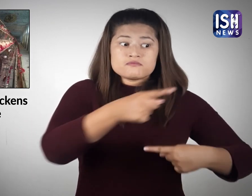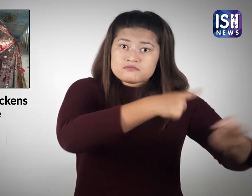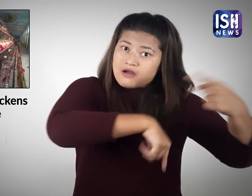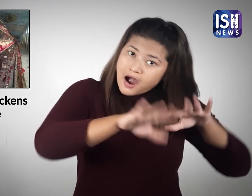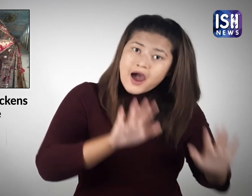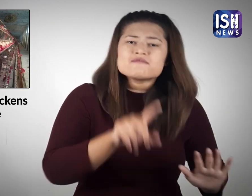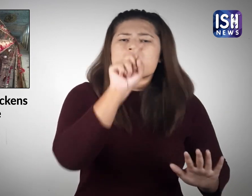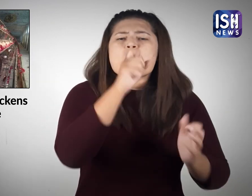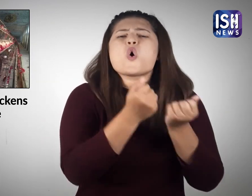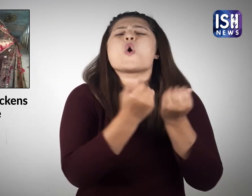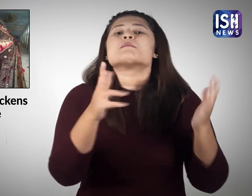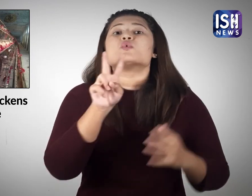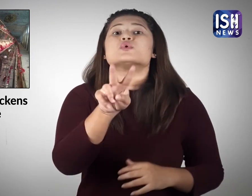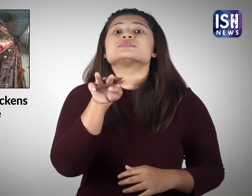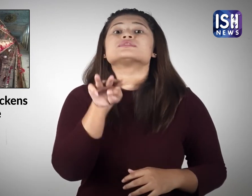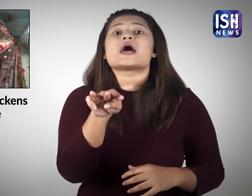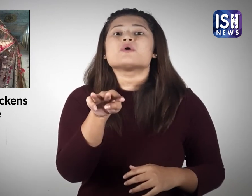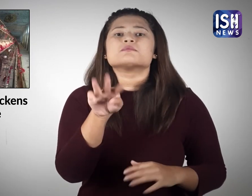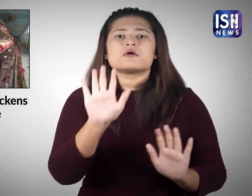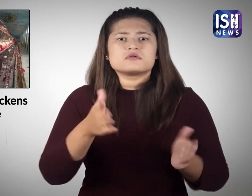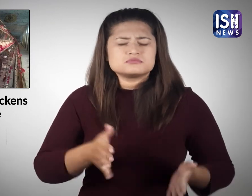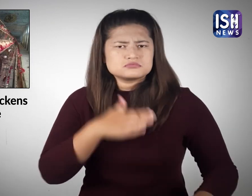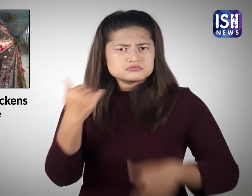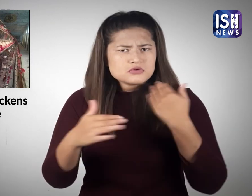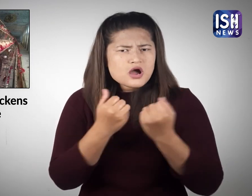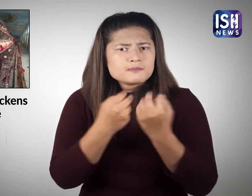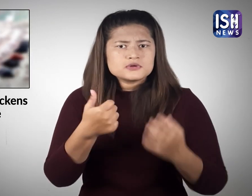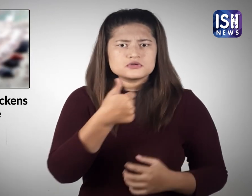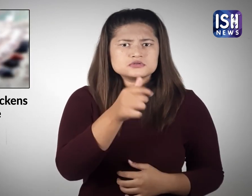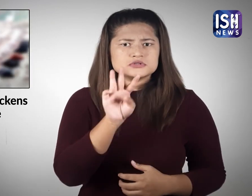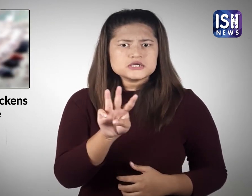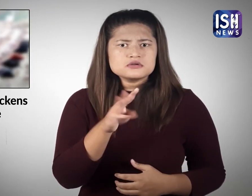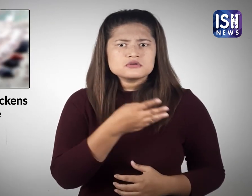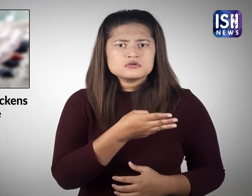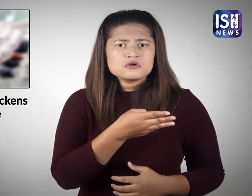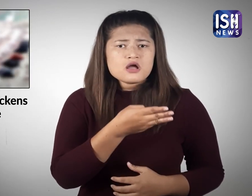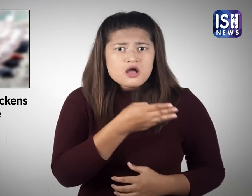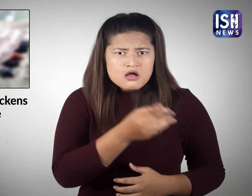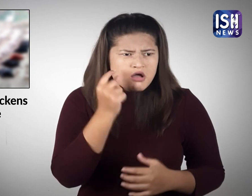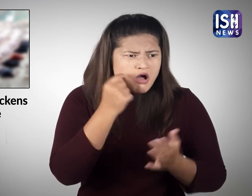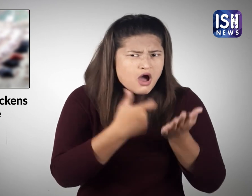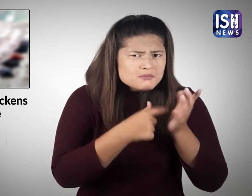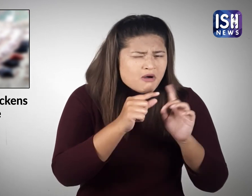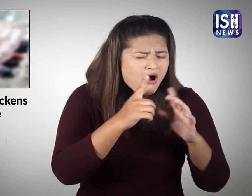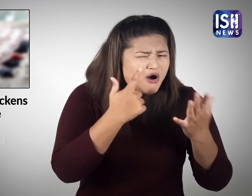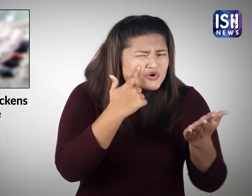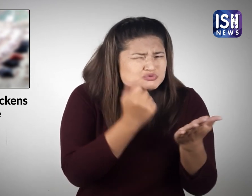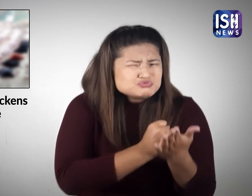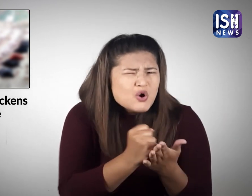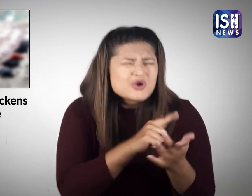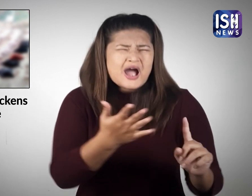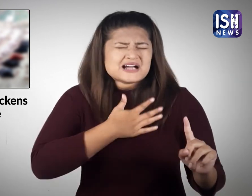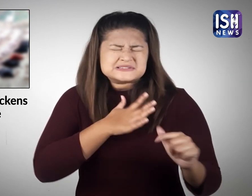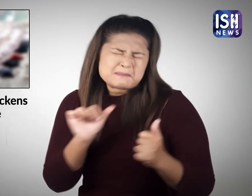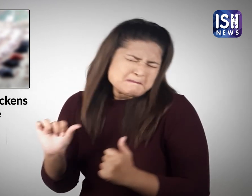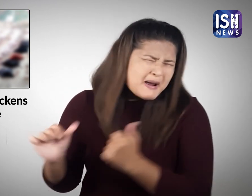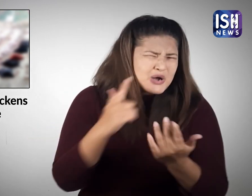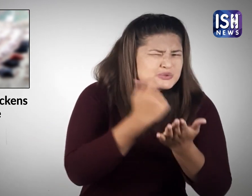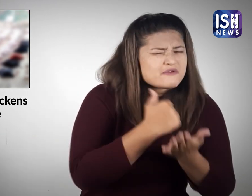से उत्तिचित हो गई और उनमें से 63 की मृत्यू हो गई। रंजीत ने कहा कि उन्होंने मुर्गी के गिरने के बाद उन्हें पुनर